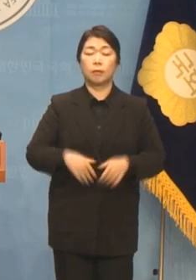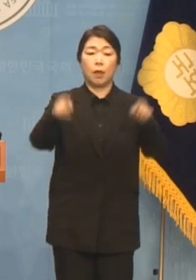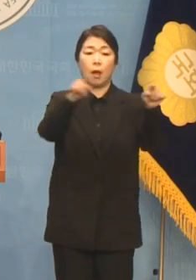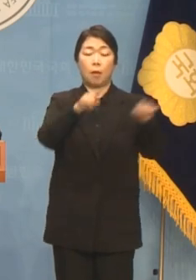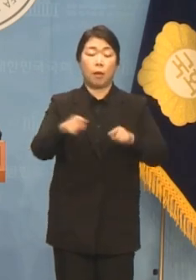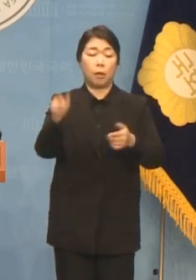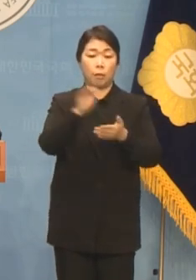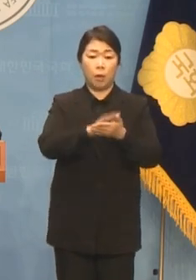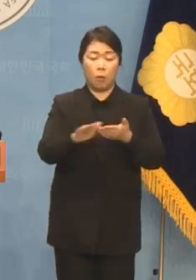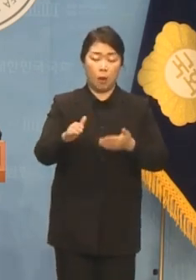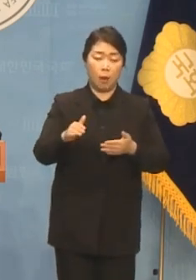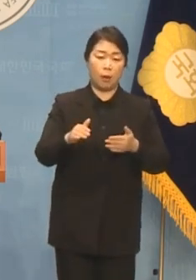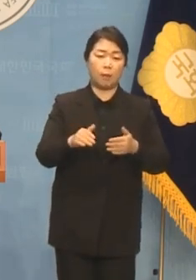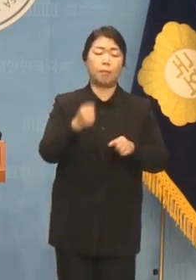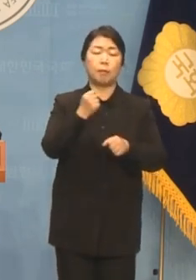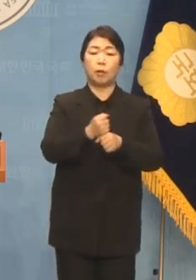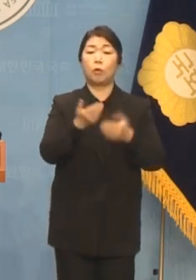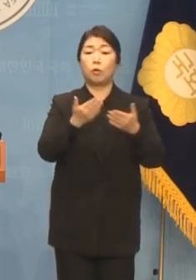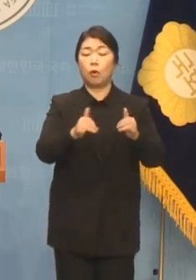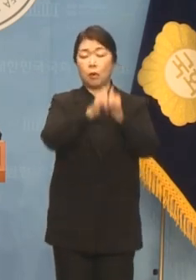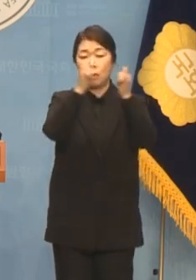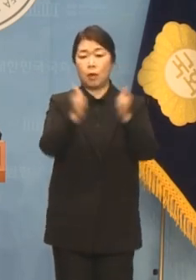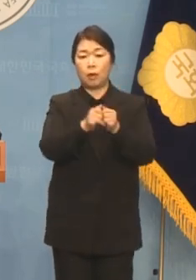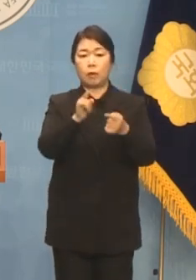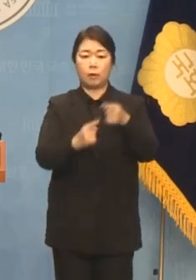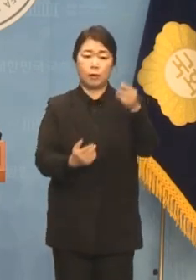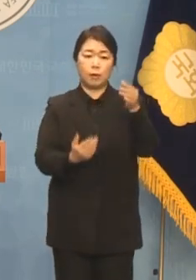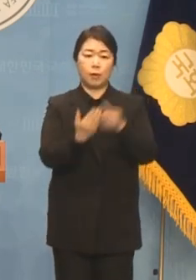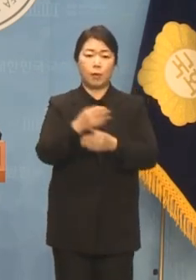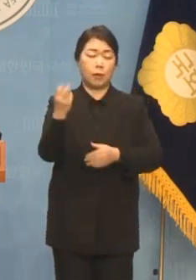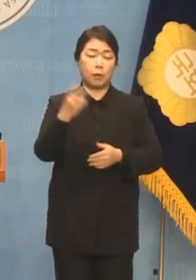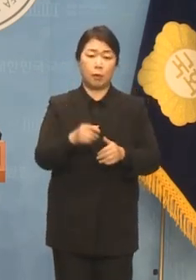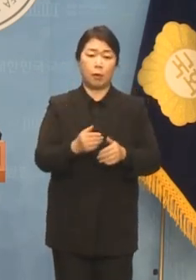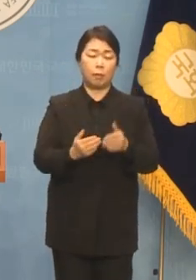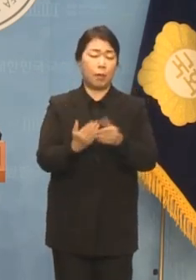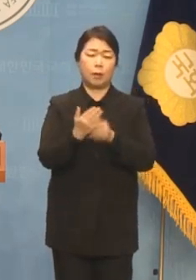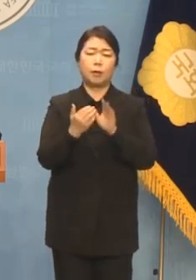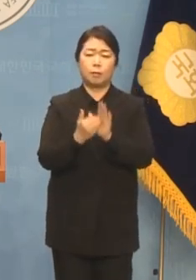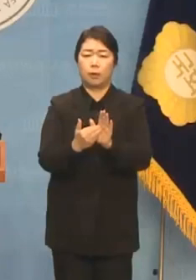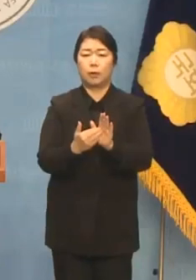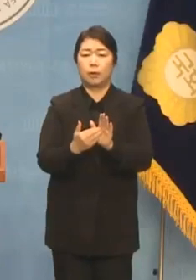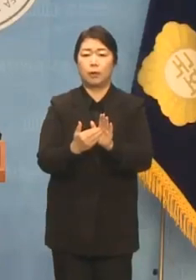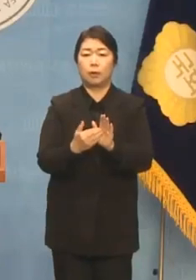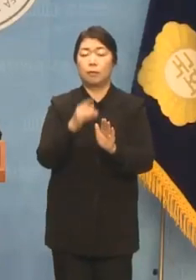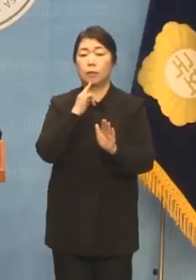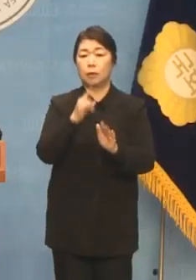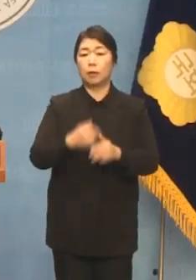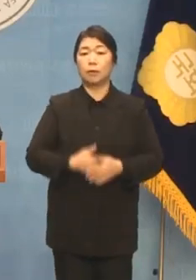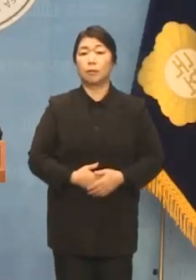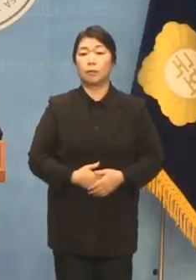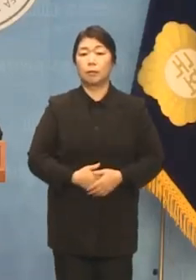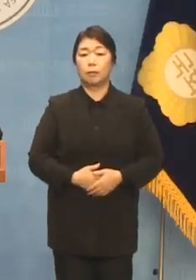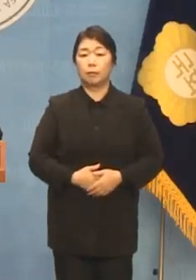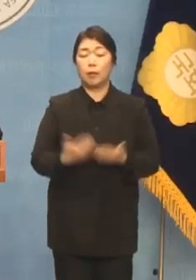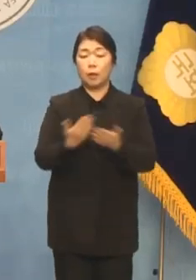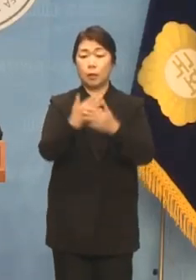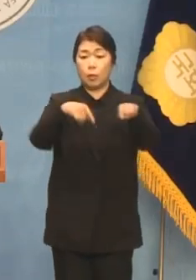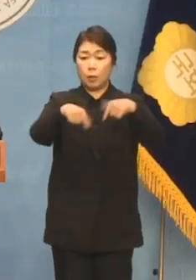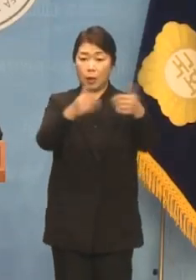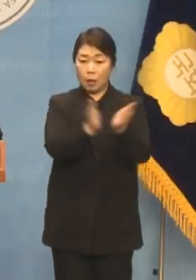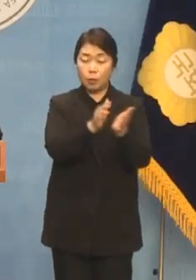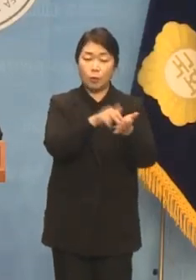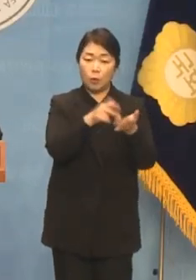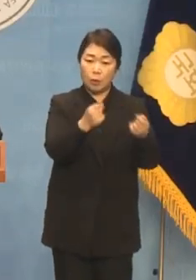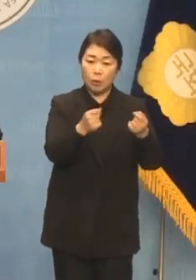구축가 사회적 참사 재발 방지 등을 선택했기 때문입니다 진보당 또한